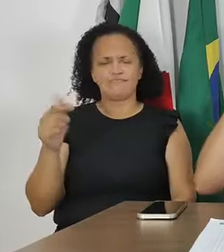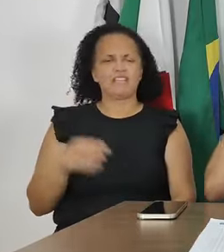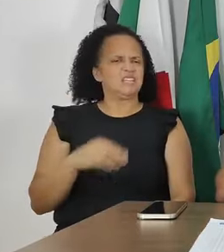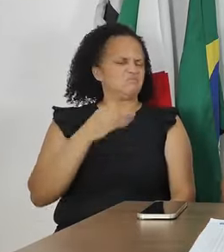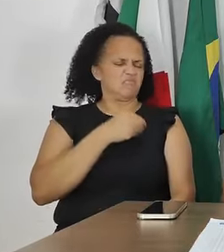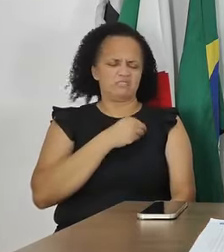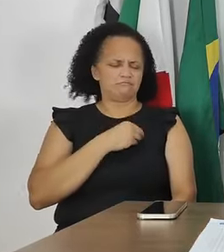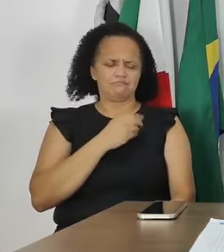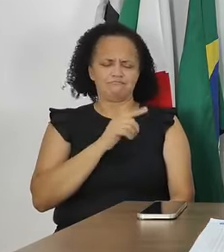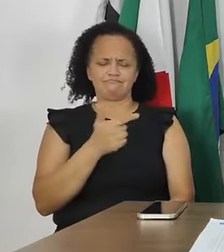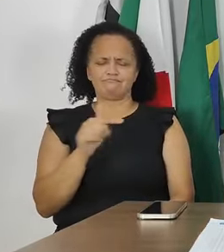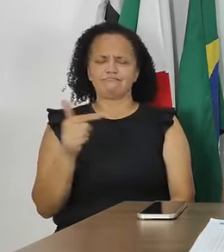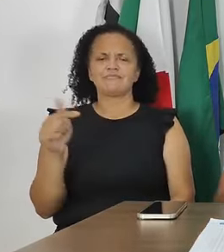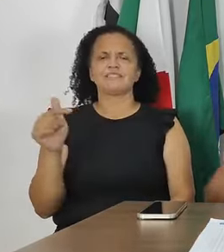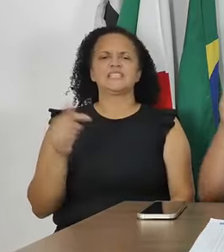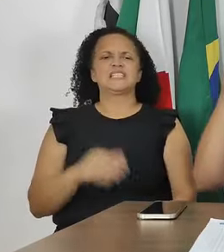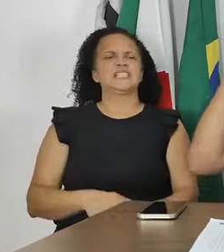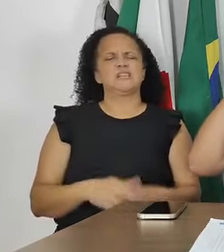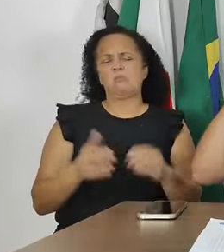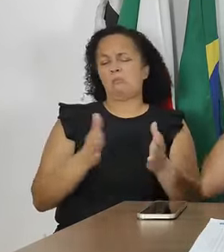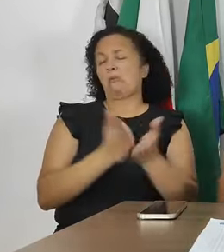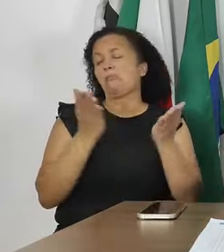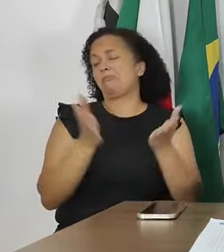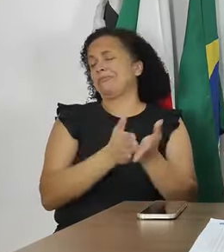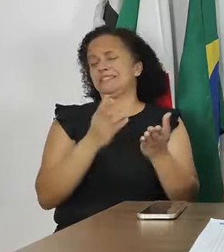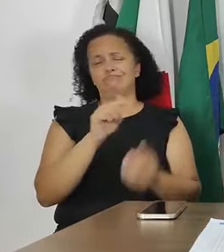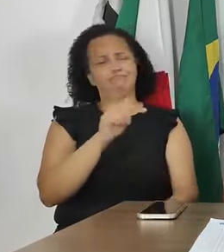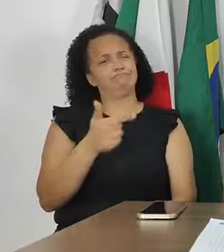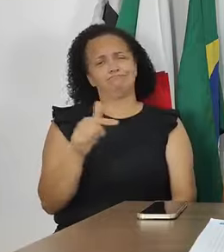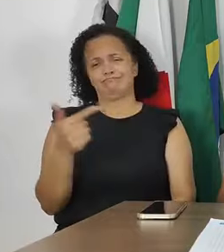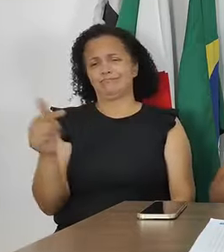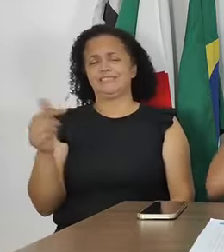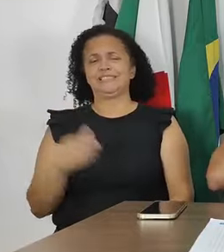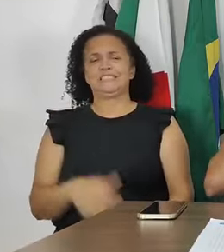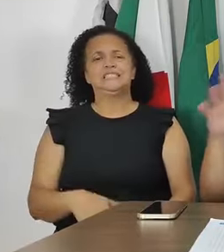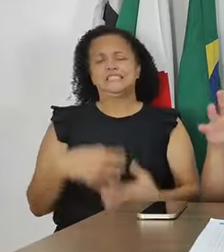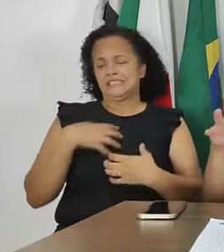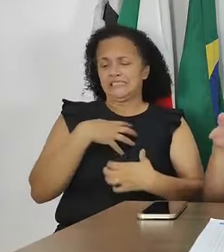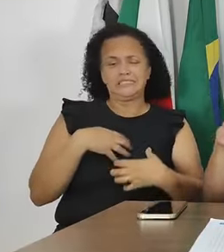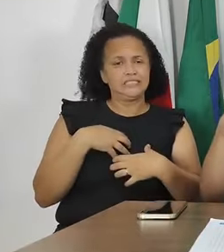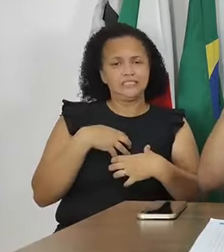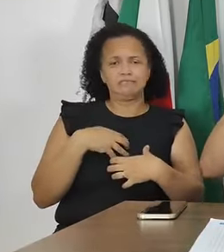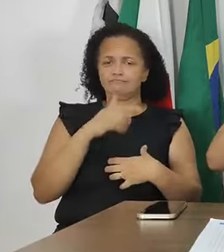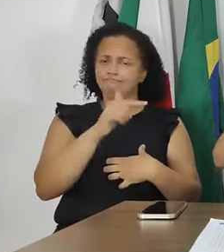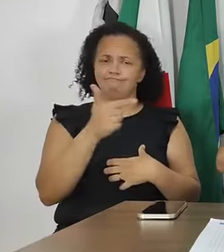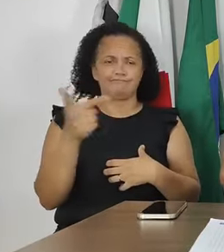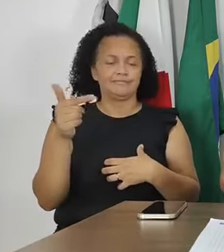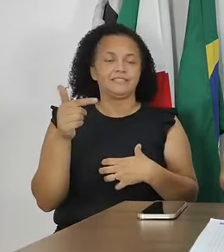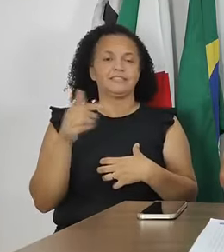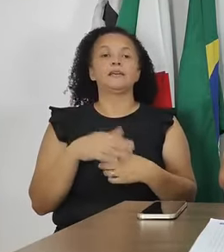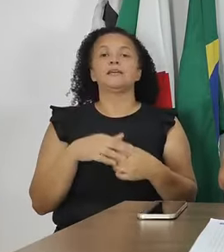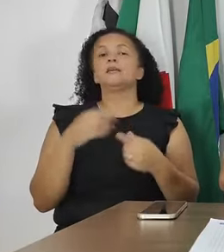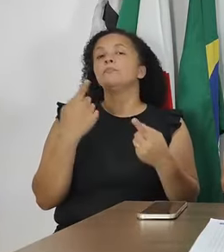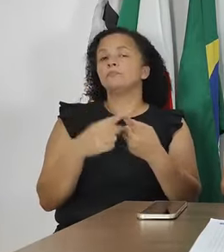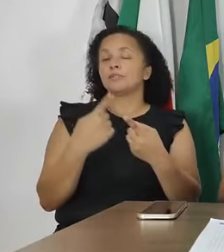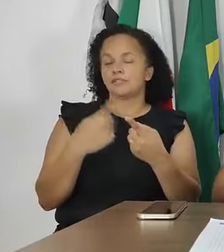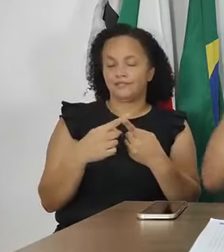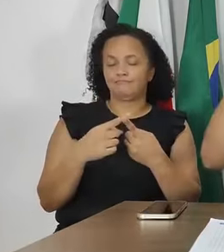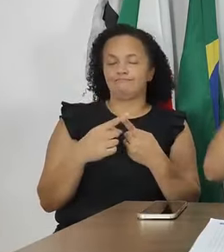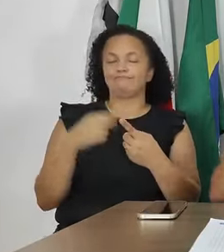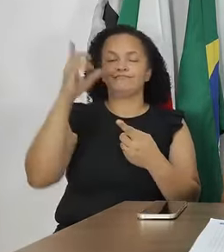vai ter espaço para a pobreza, não vai ter espaço para a ansiedade. Não! Esse Deus